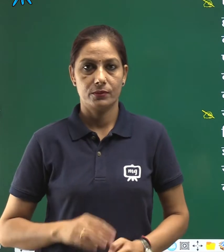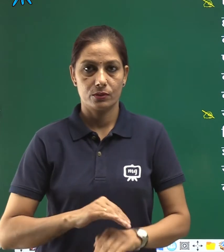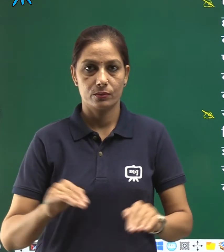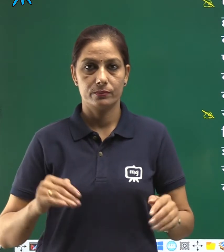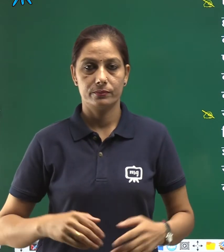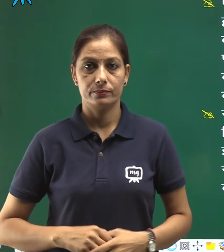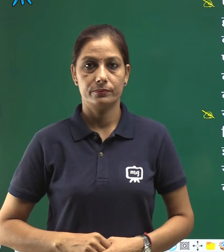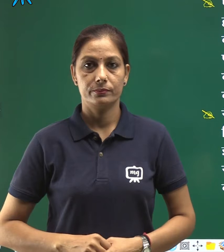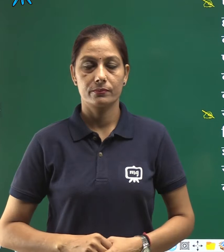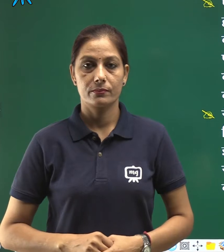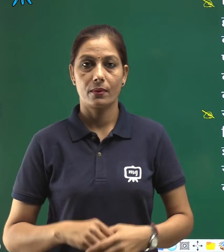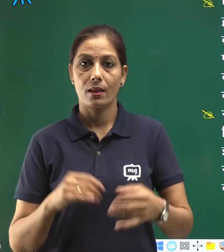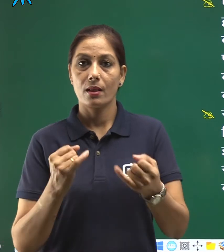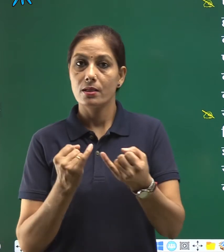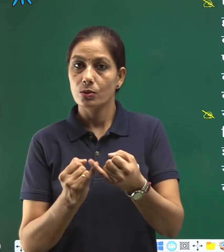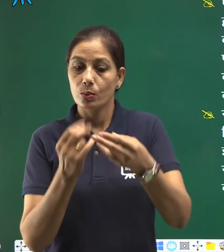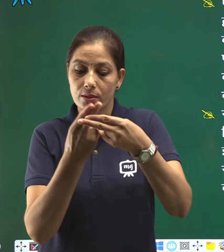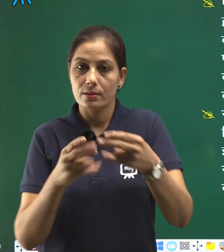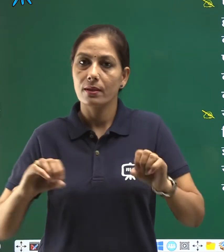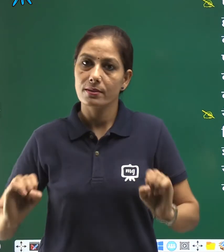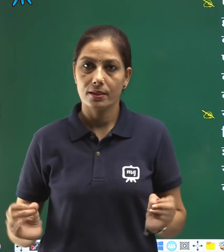बच्चों, कहानी शुरू करें।